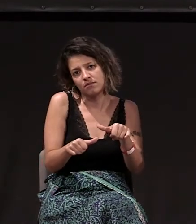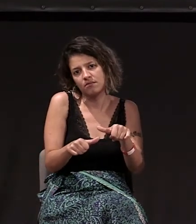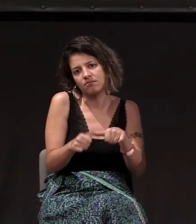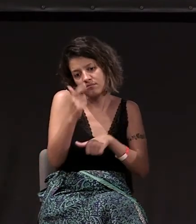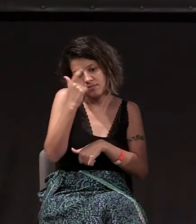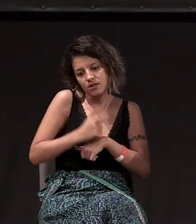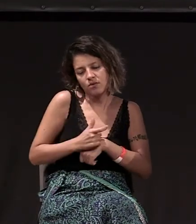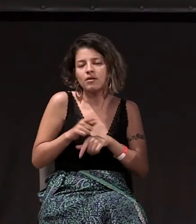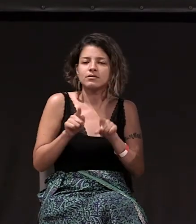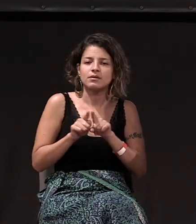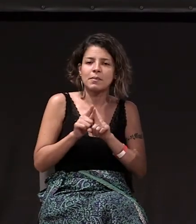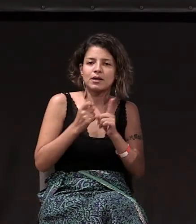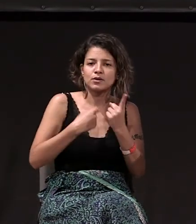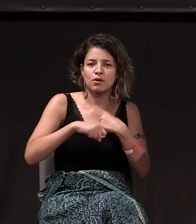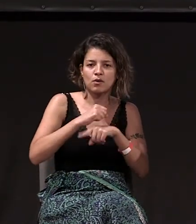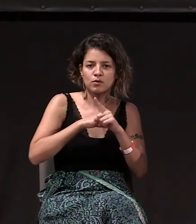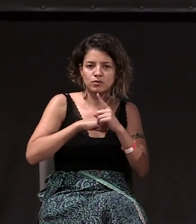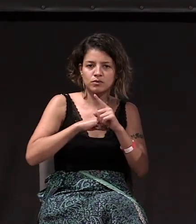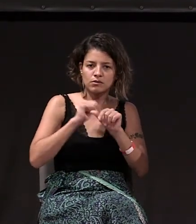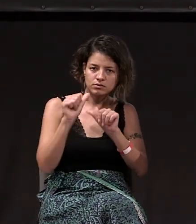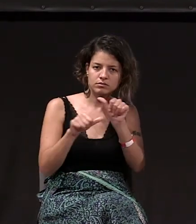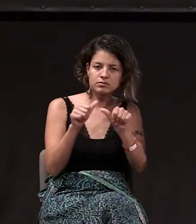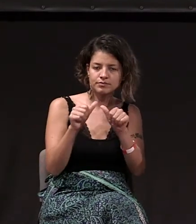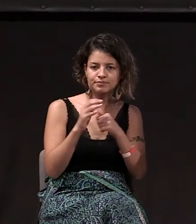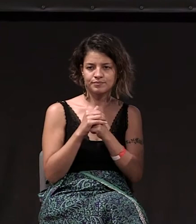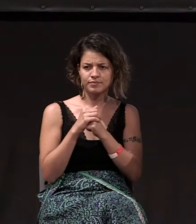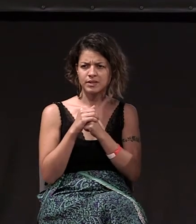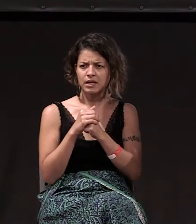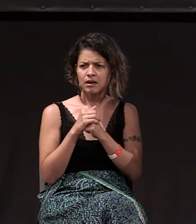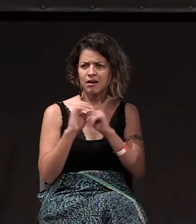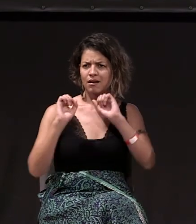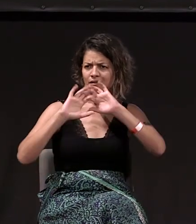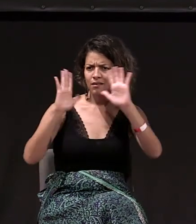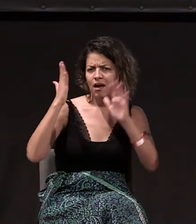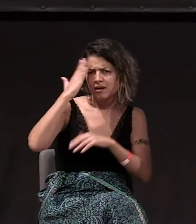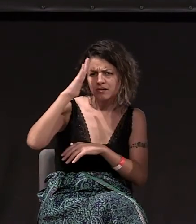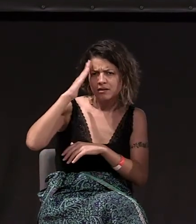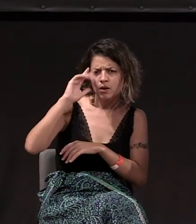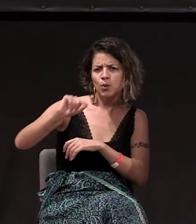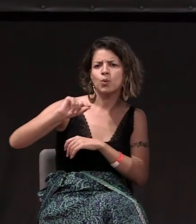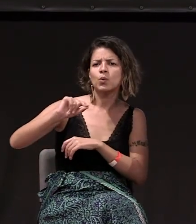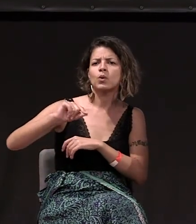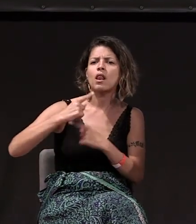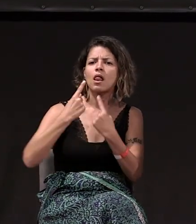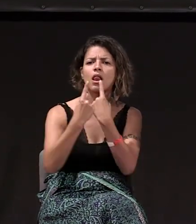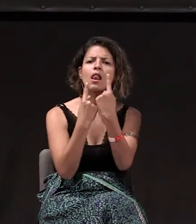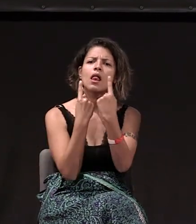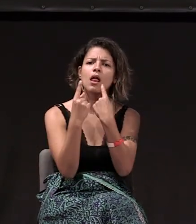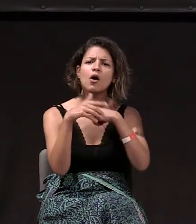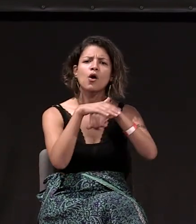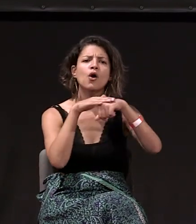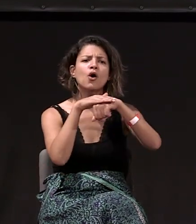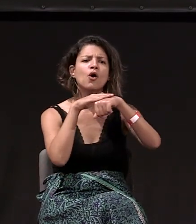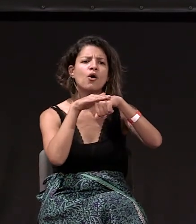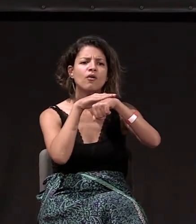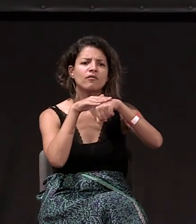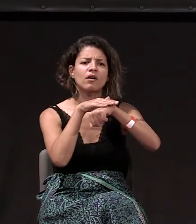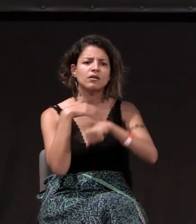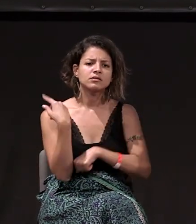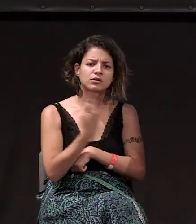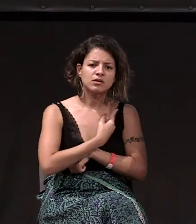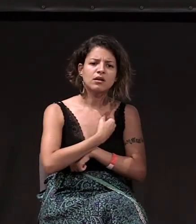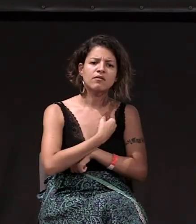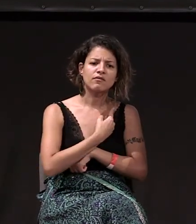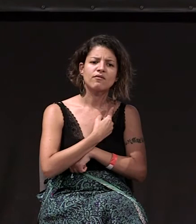e social. Se a gente tem claro que a gente, cada dia, em cada diálogo, em cada conversa, a gente vai fazendo